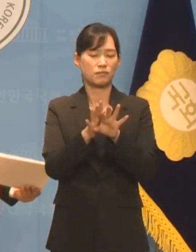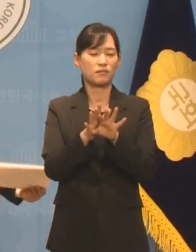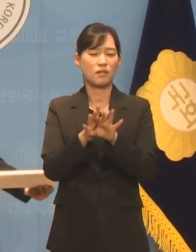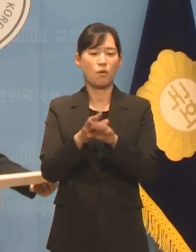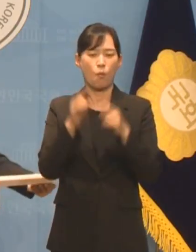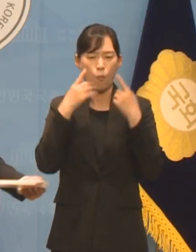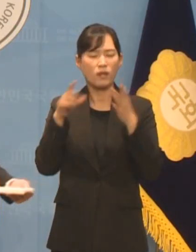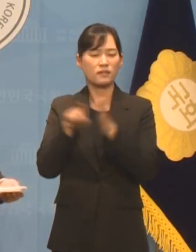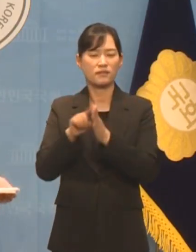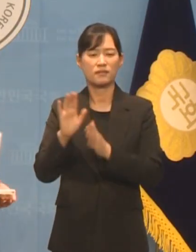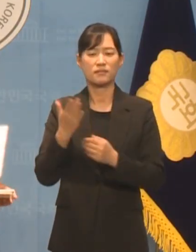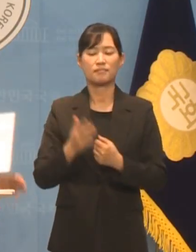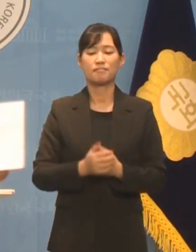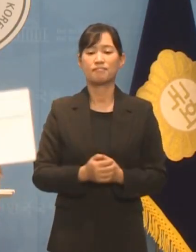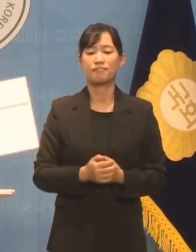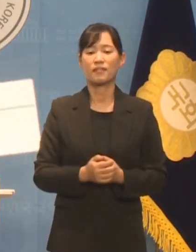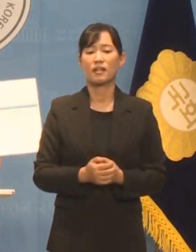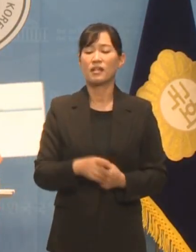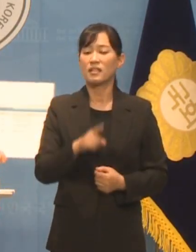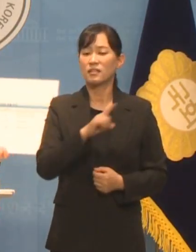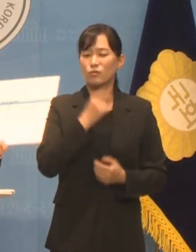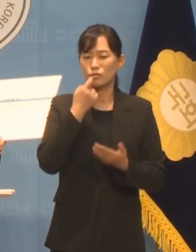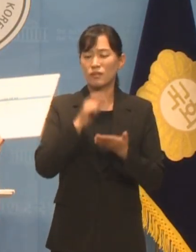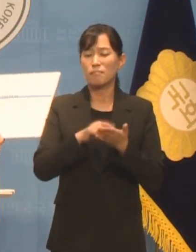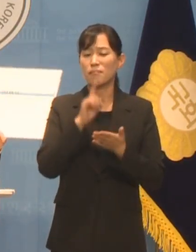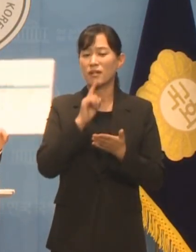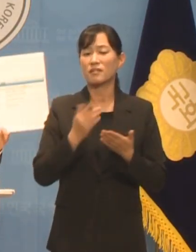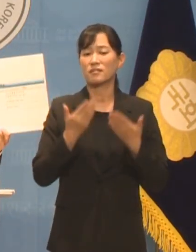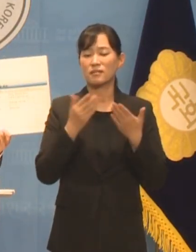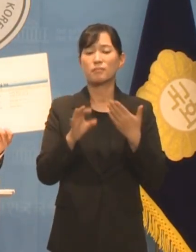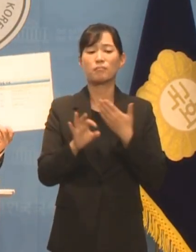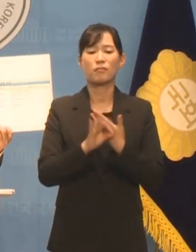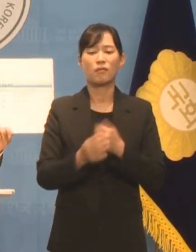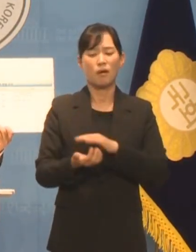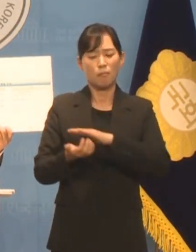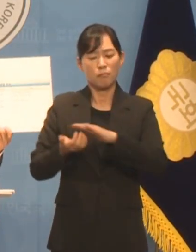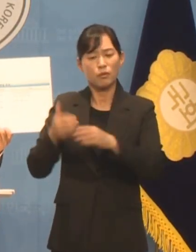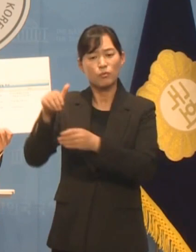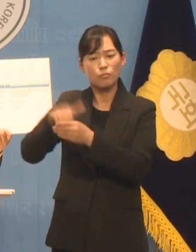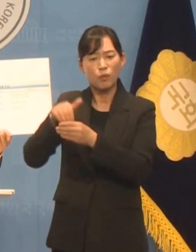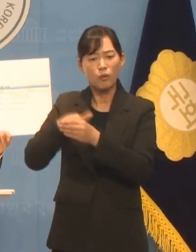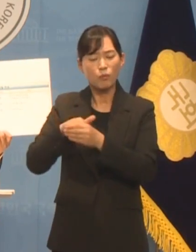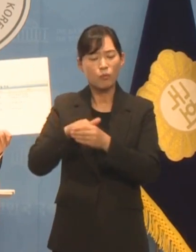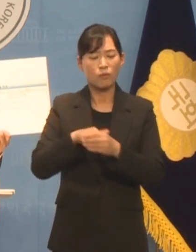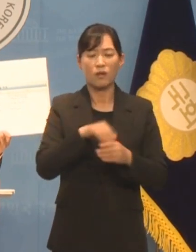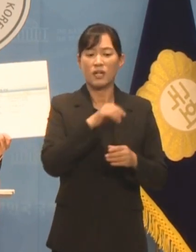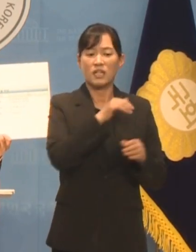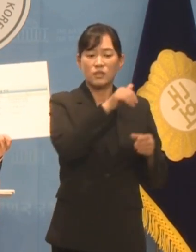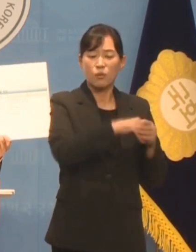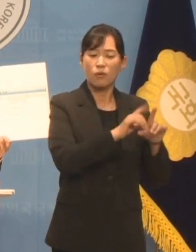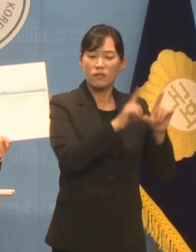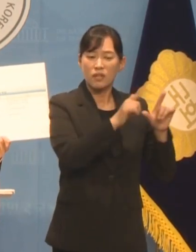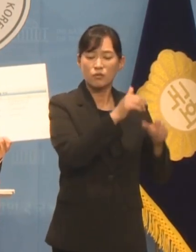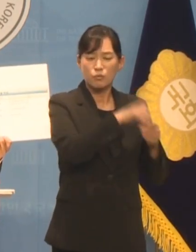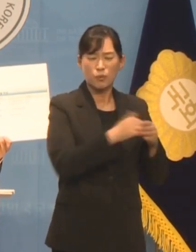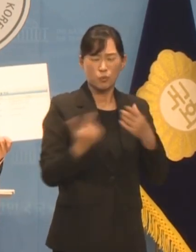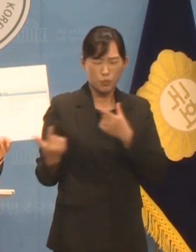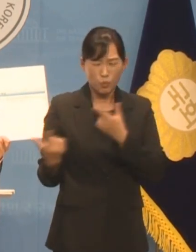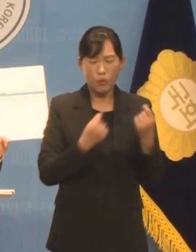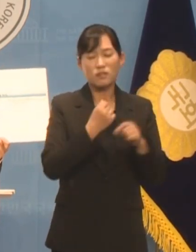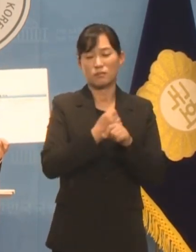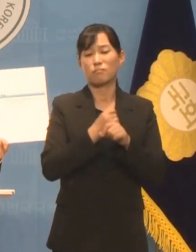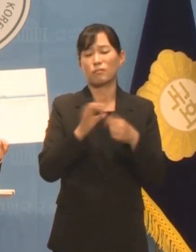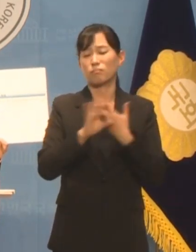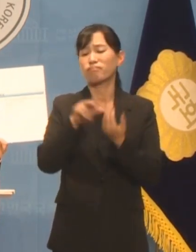합니다. 지금 가장 쉽게 이야기를 하면 사전 투표하고 그다음에 당일 투표를 똑같이 하면 됩니다.